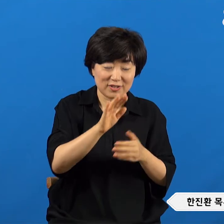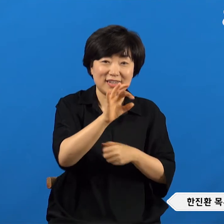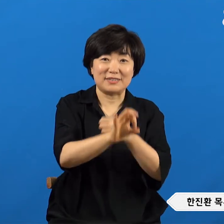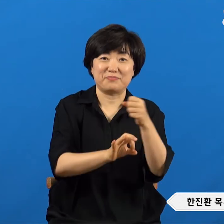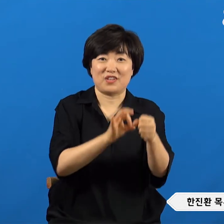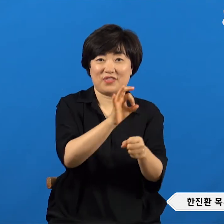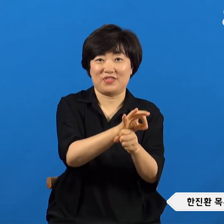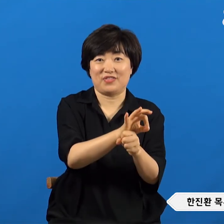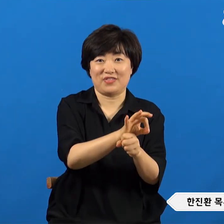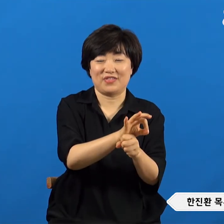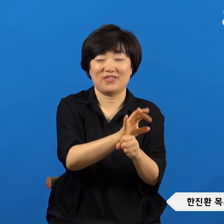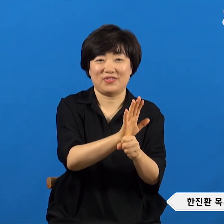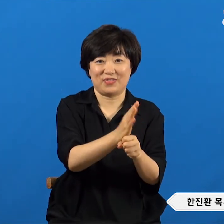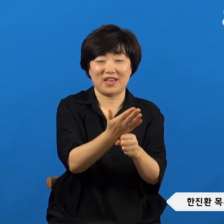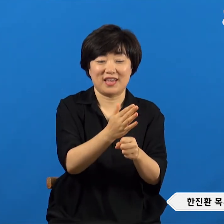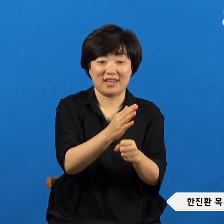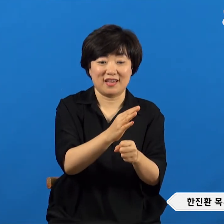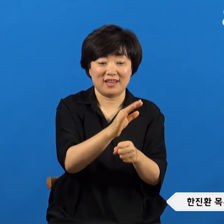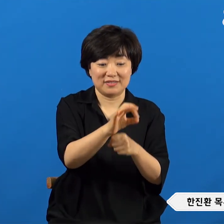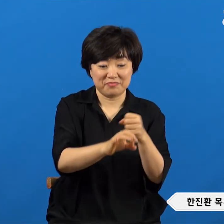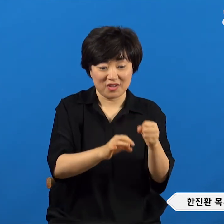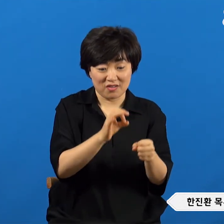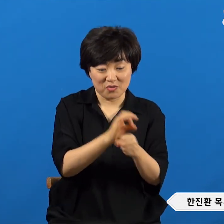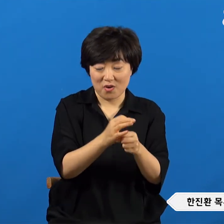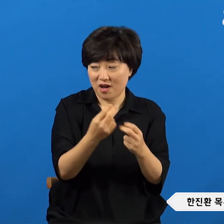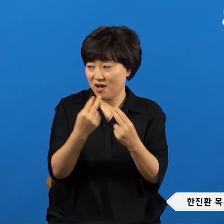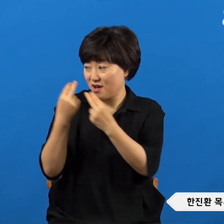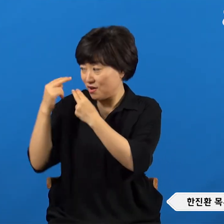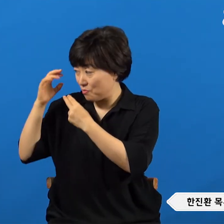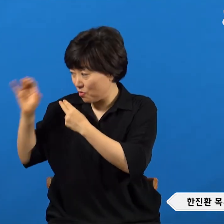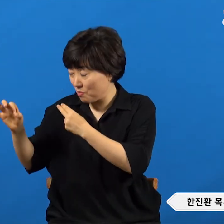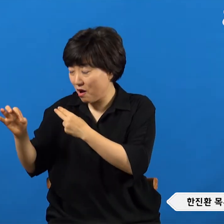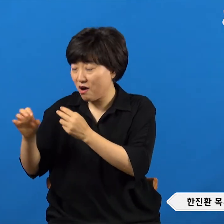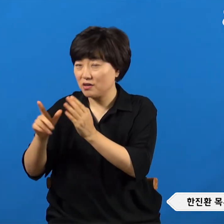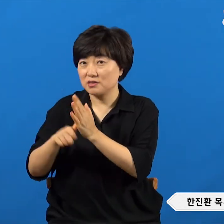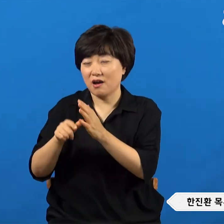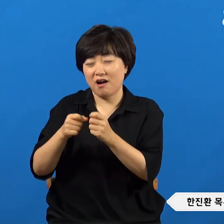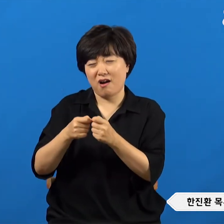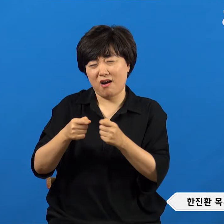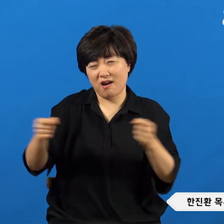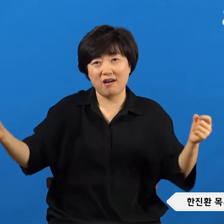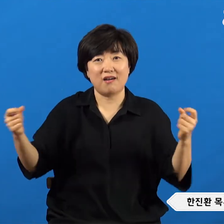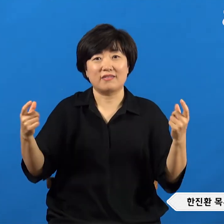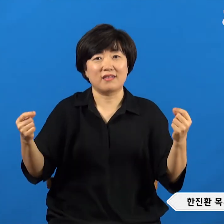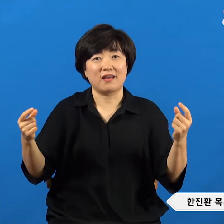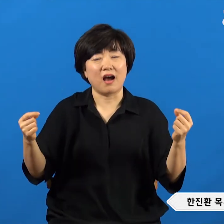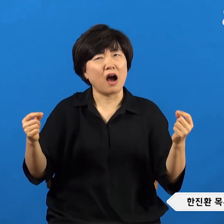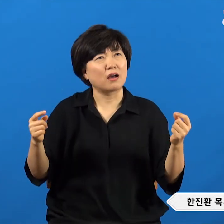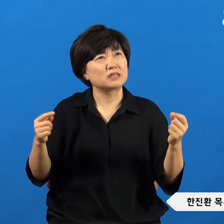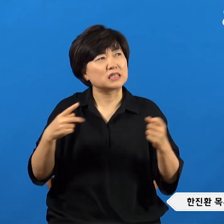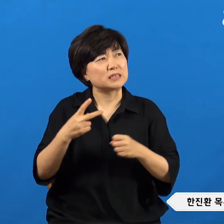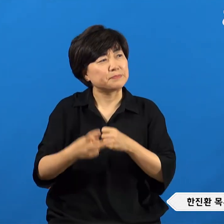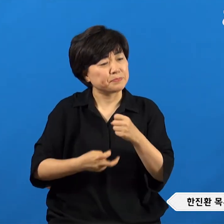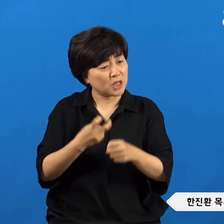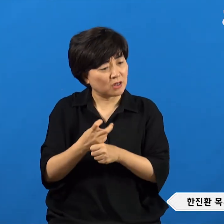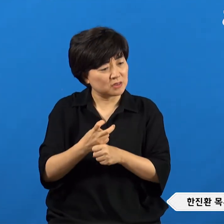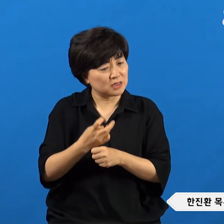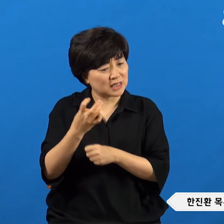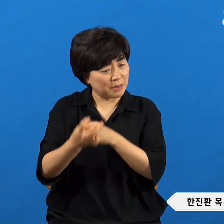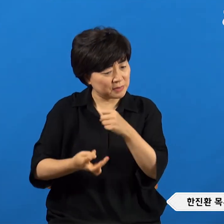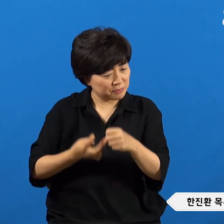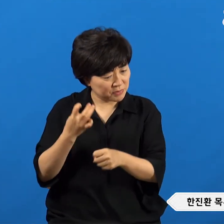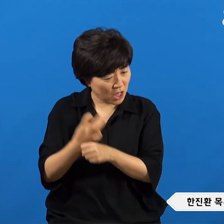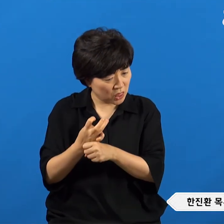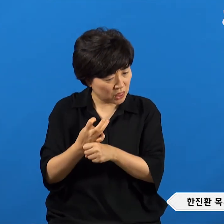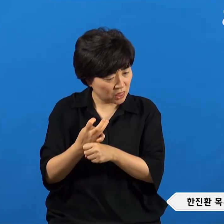됐습니다. 그런데 돌아보면 그 시간이 엄청 길었던 것 같습니다. 한 20년, 30년은 되는